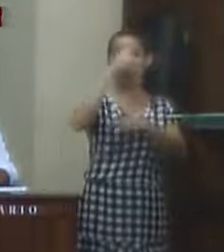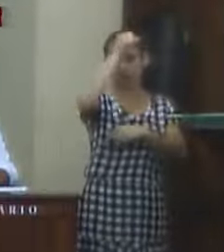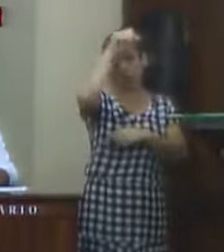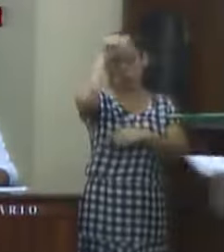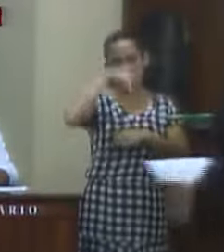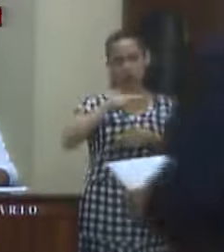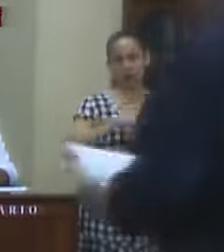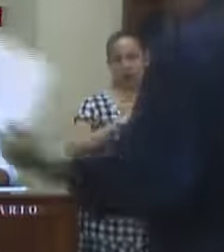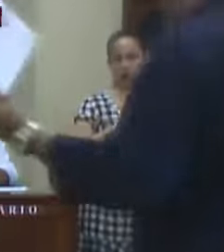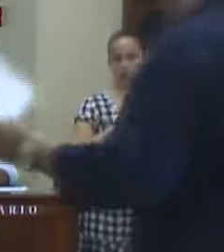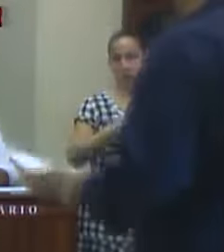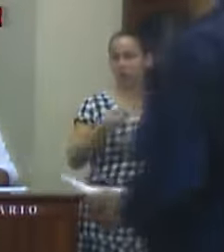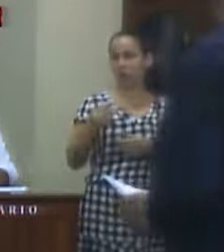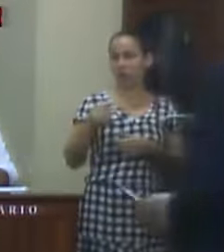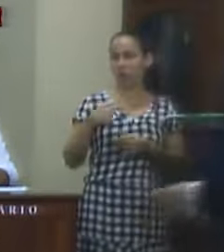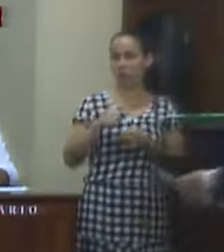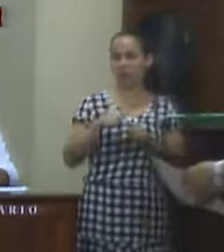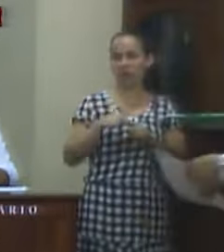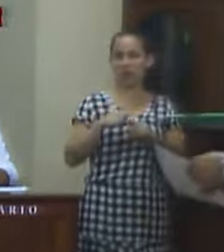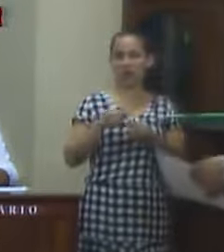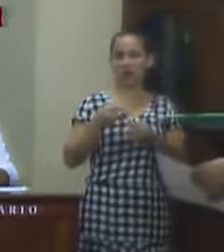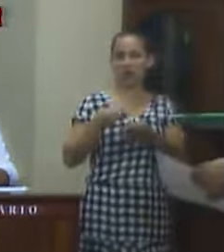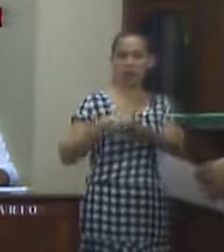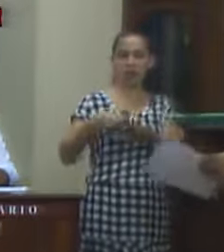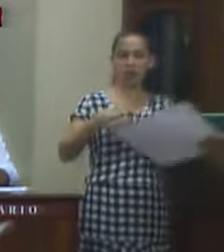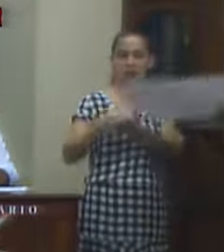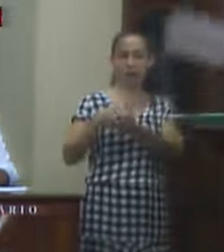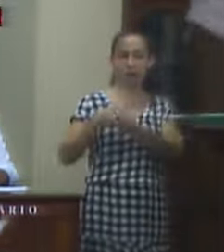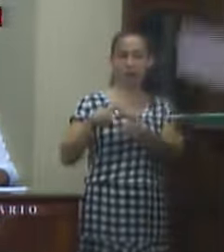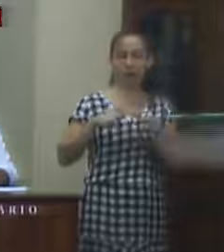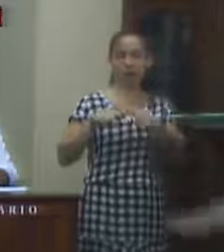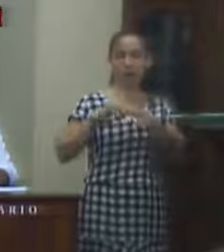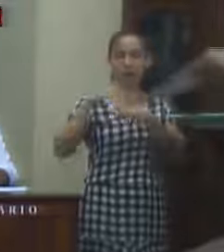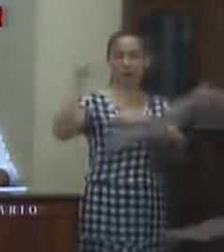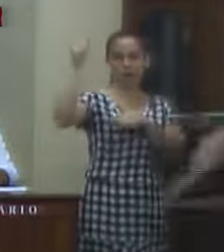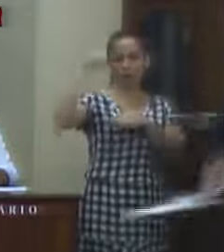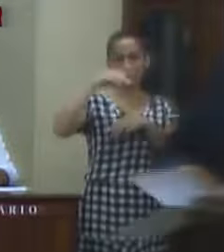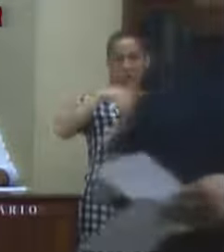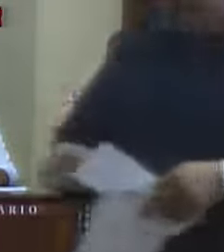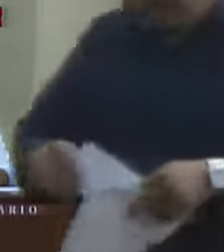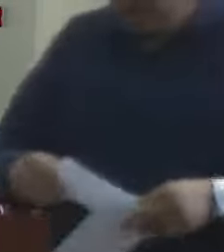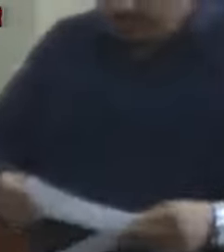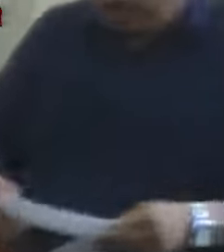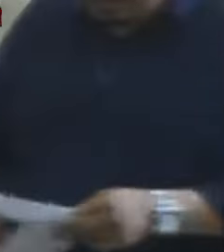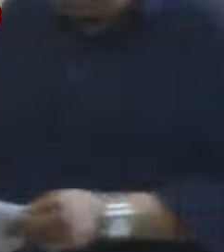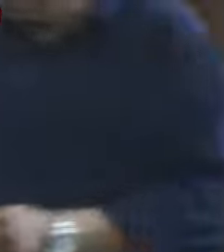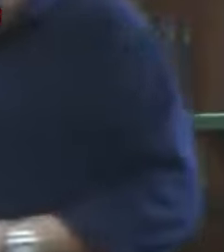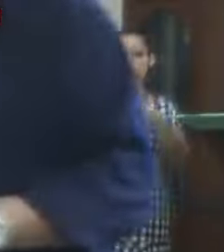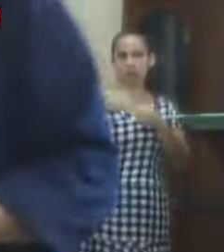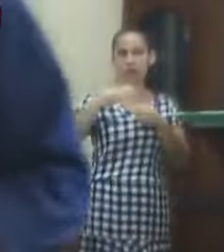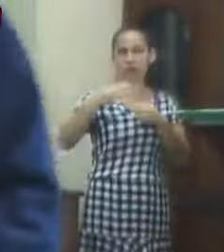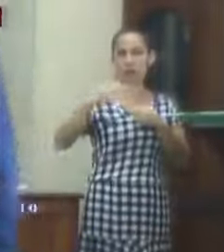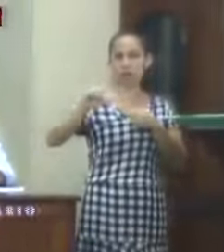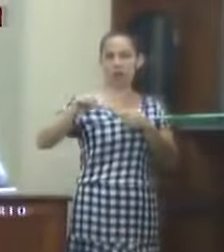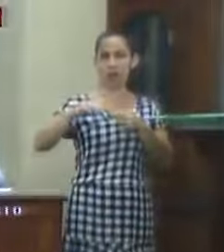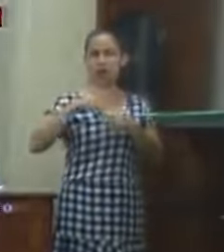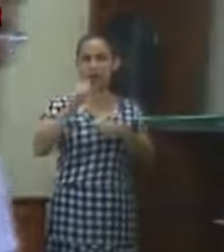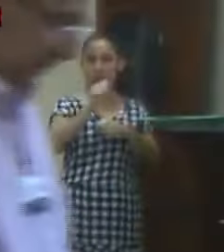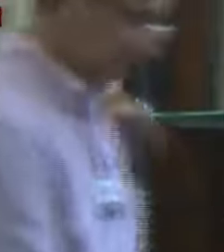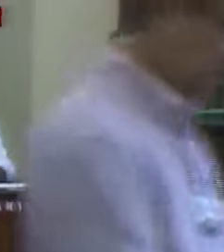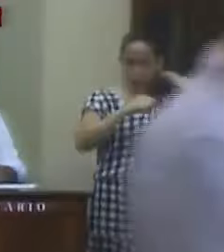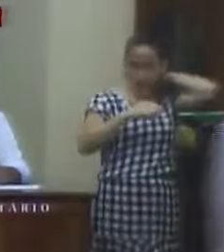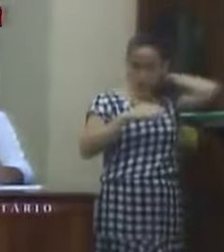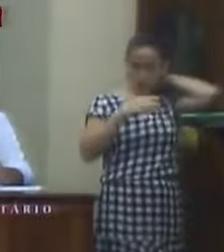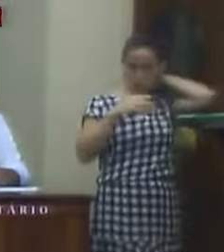de Valença referentes à contribuição para custeio de serviço de iluminação pública previsto no artigo 149-A da